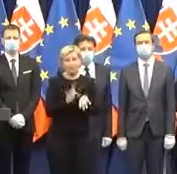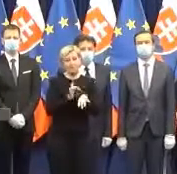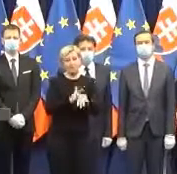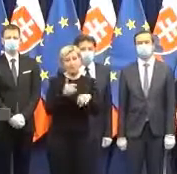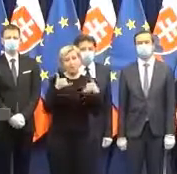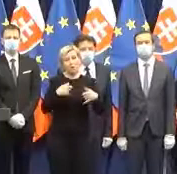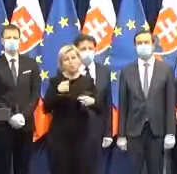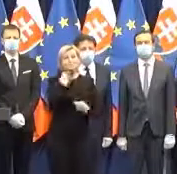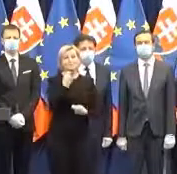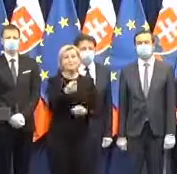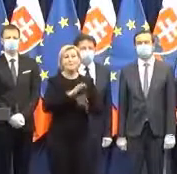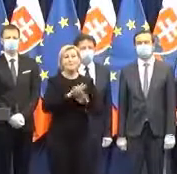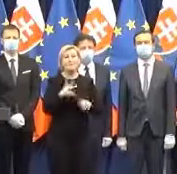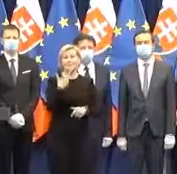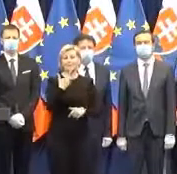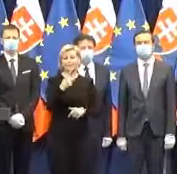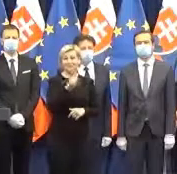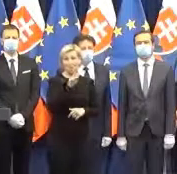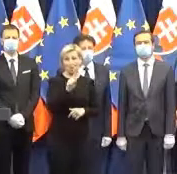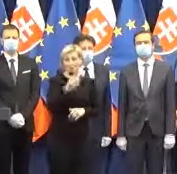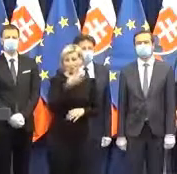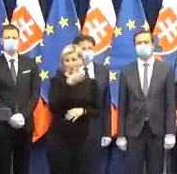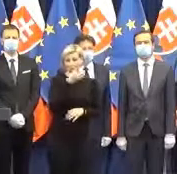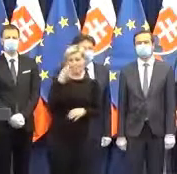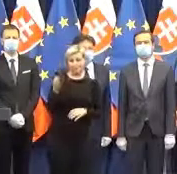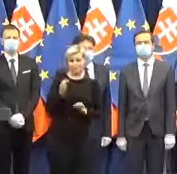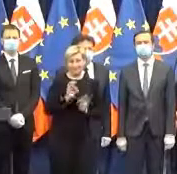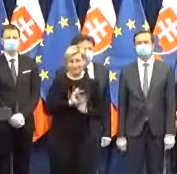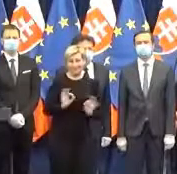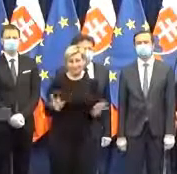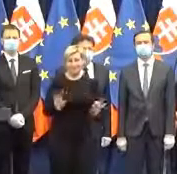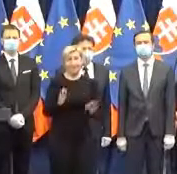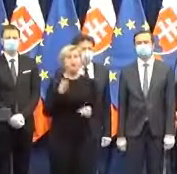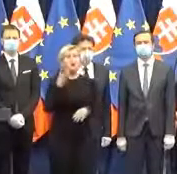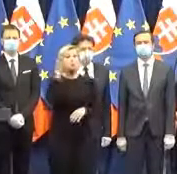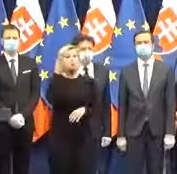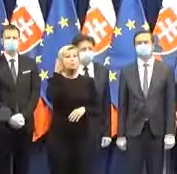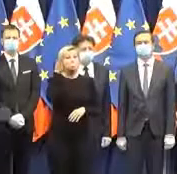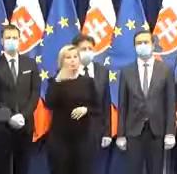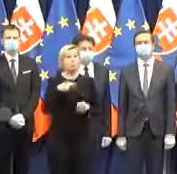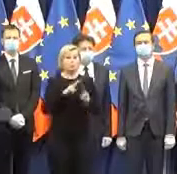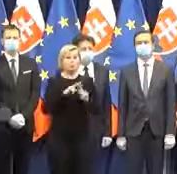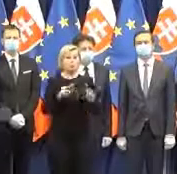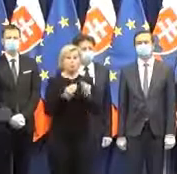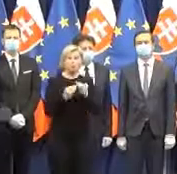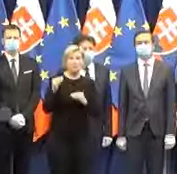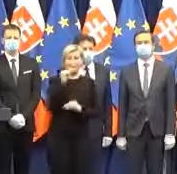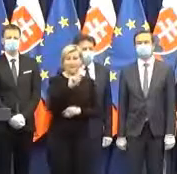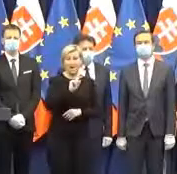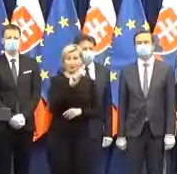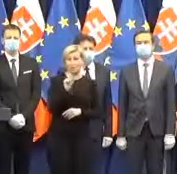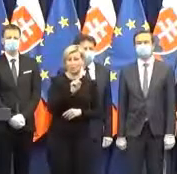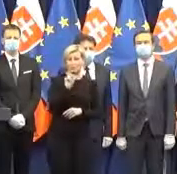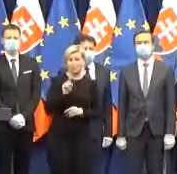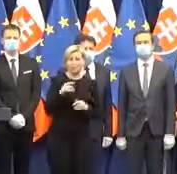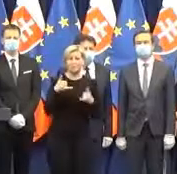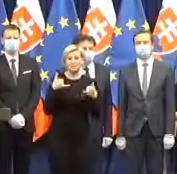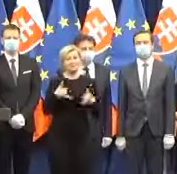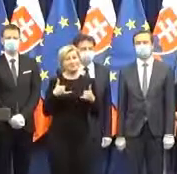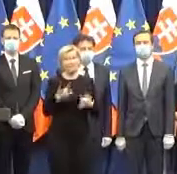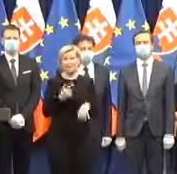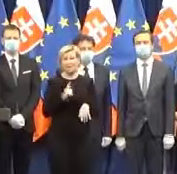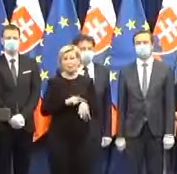otázky a sľubujem do budúcna, koľko len budete chcieť sa pýtať, toľko sa budete môcť pýtať, ale dnes sme trošku v časovom strese a